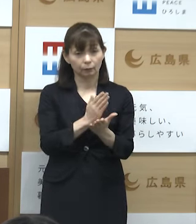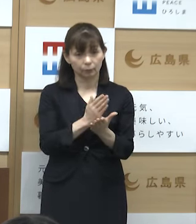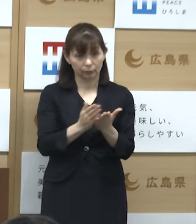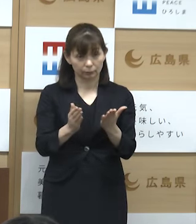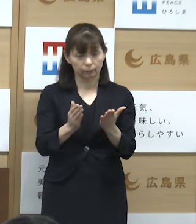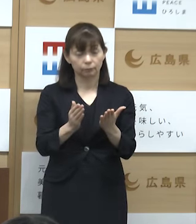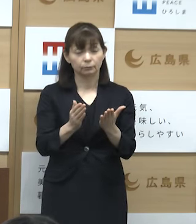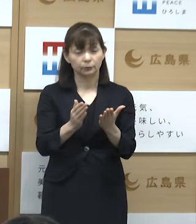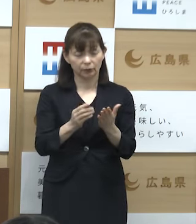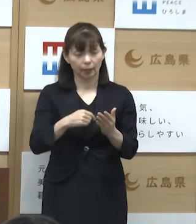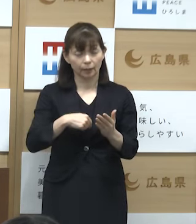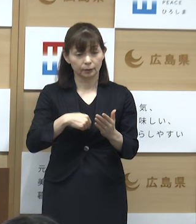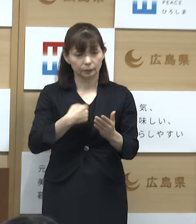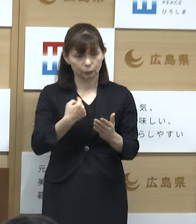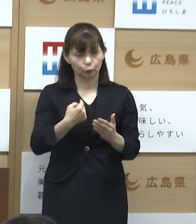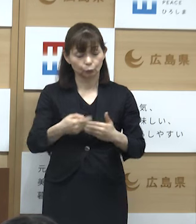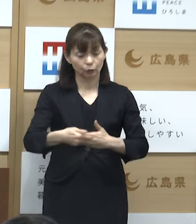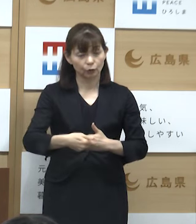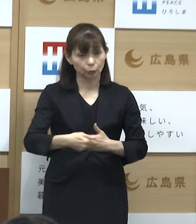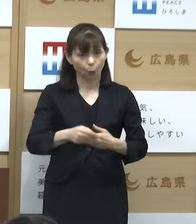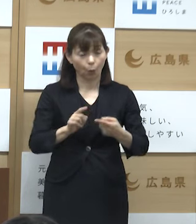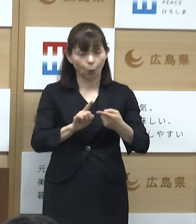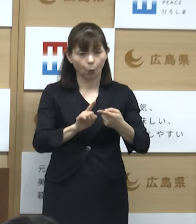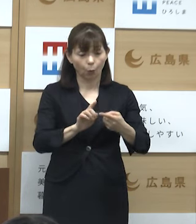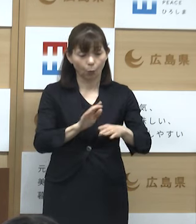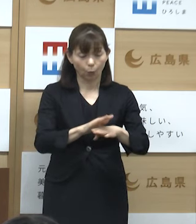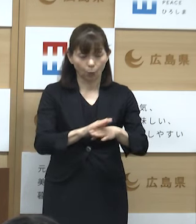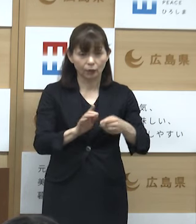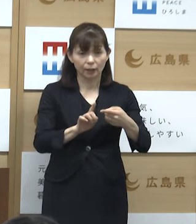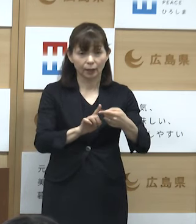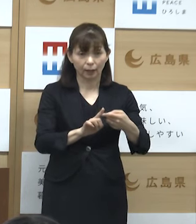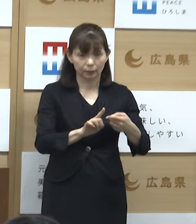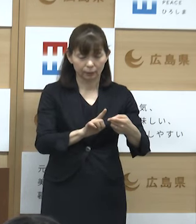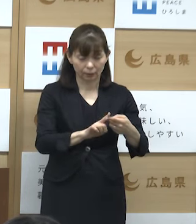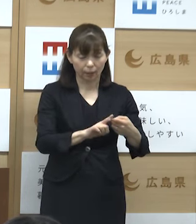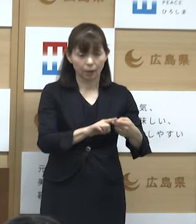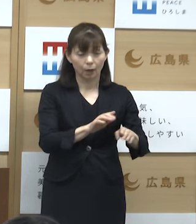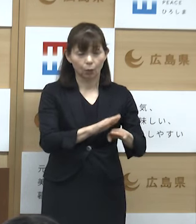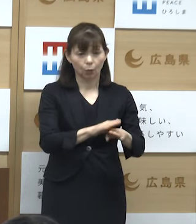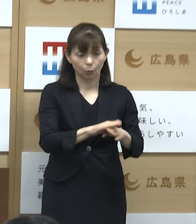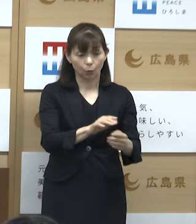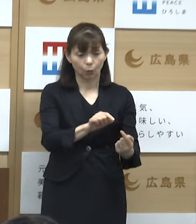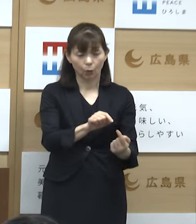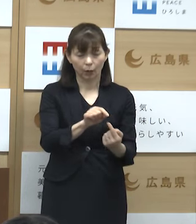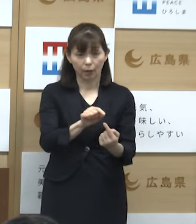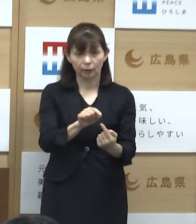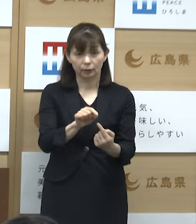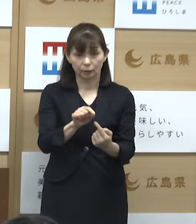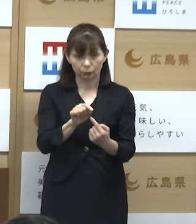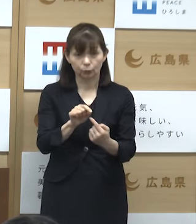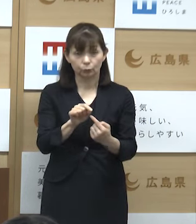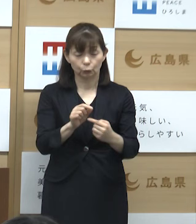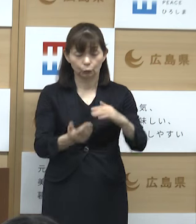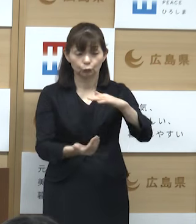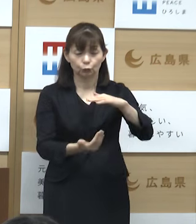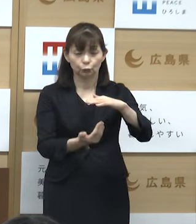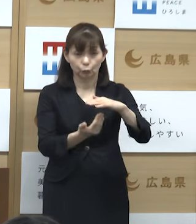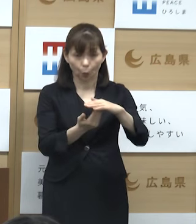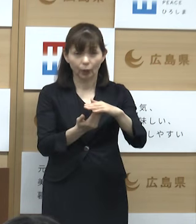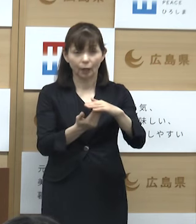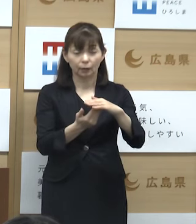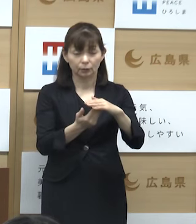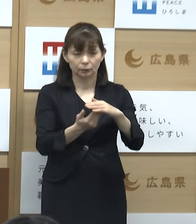自らのその治療に合ったものがを選んでいただけているような状況にはなっているのかなというふうには思